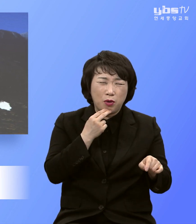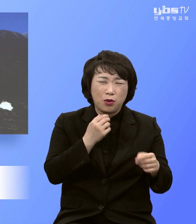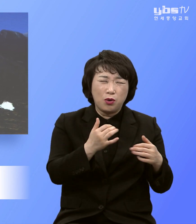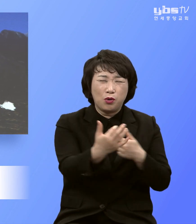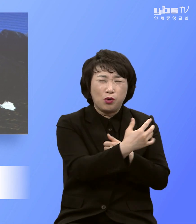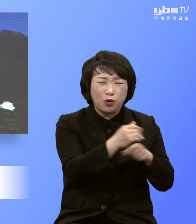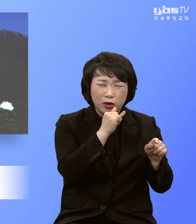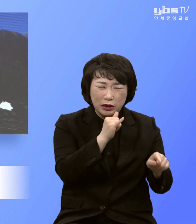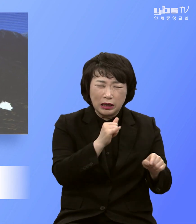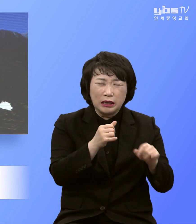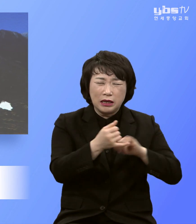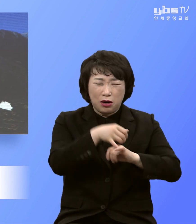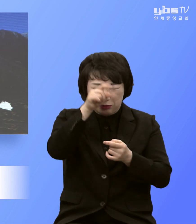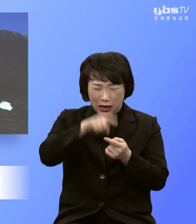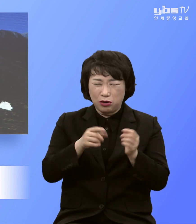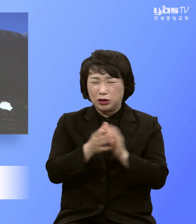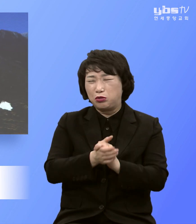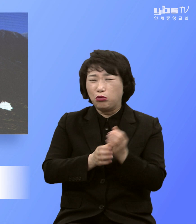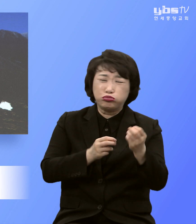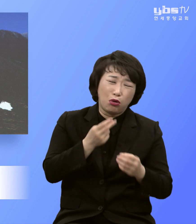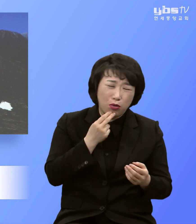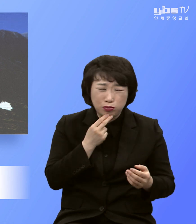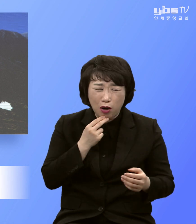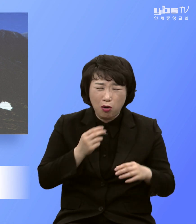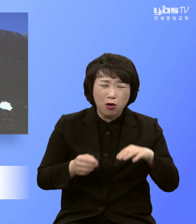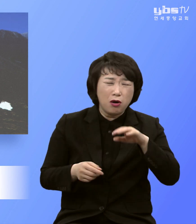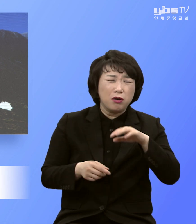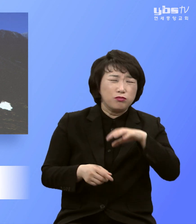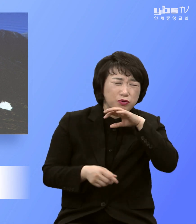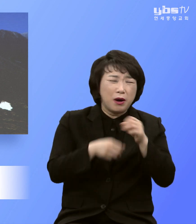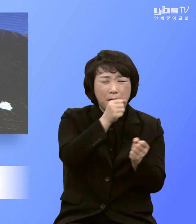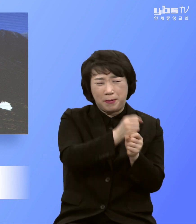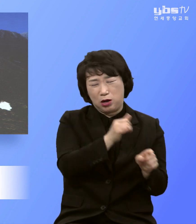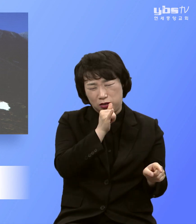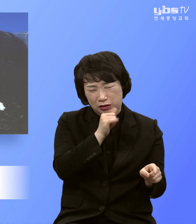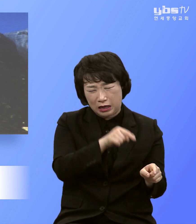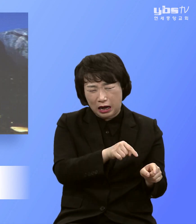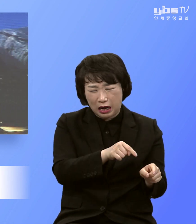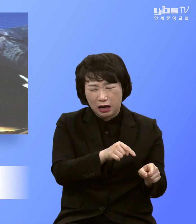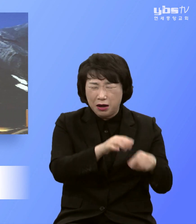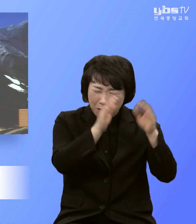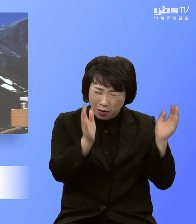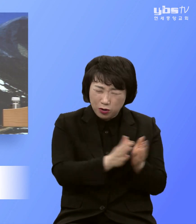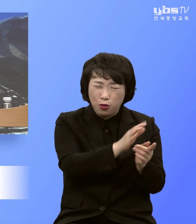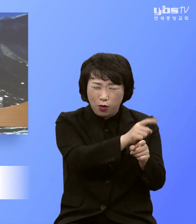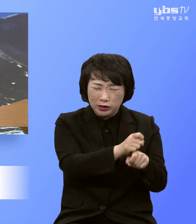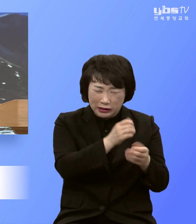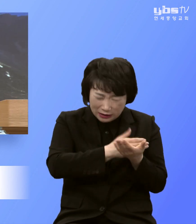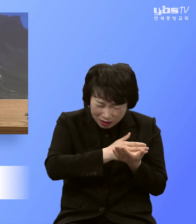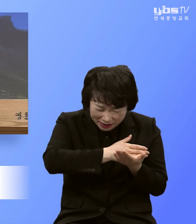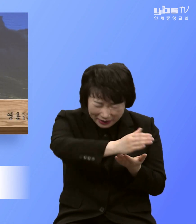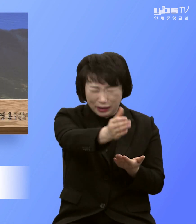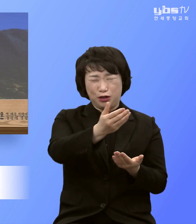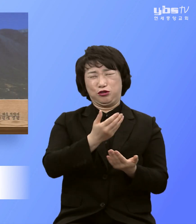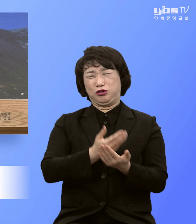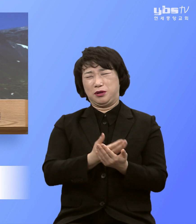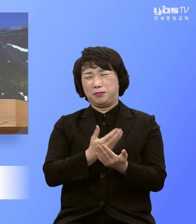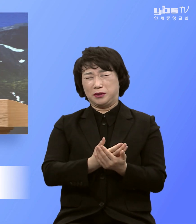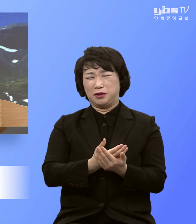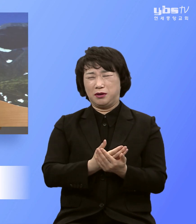주장하며 약속대로 기도해도 안 된다고 불신앙을 갖게 만듭니다. 이 원수가 떠나게